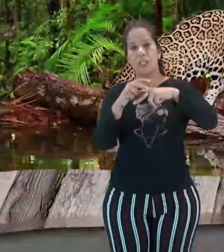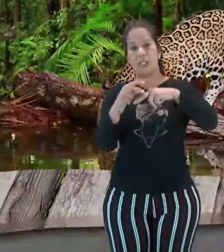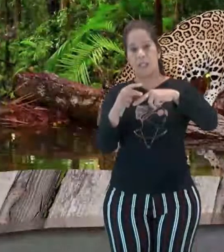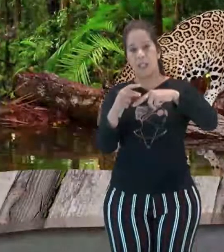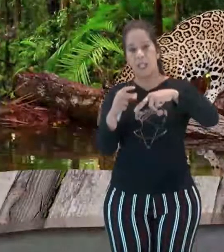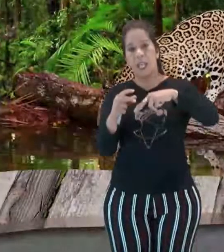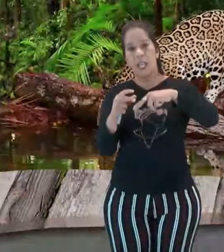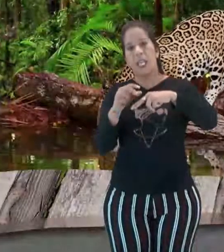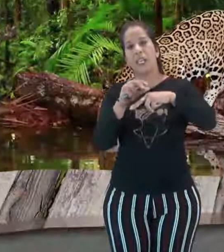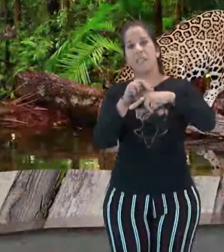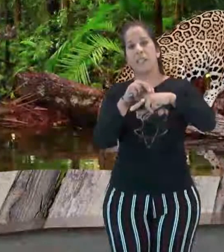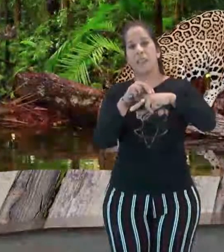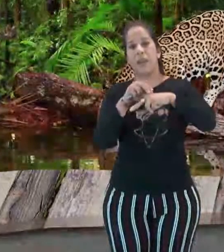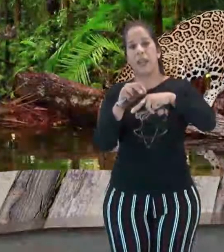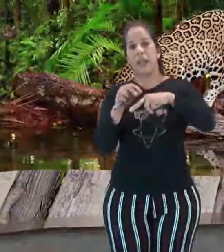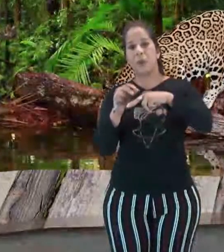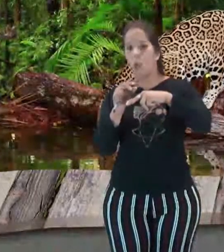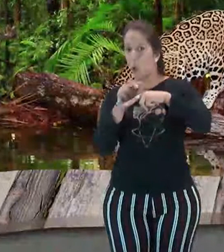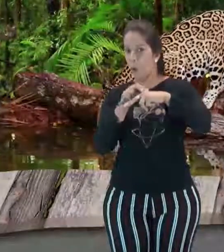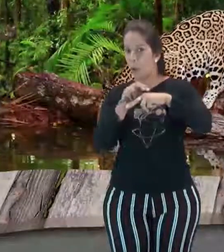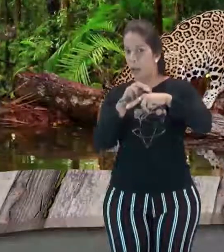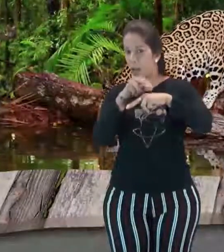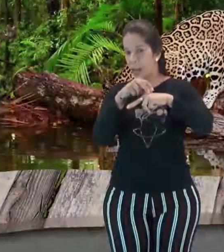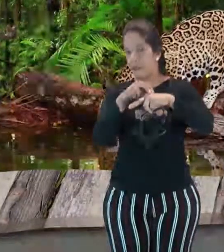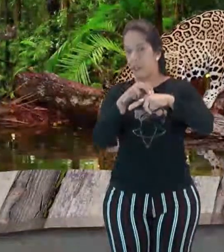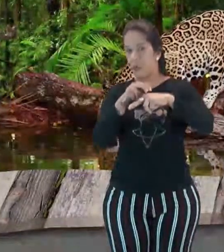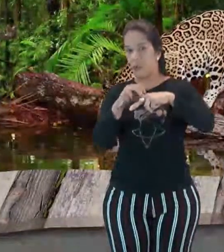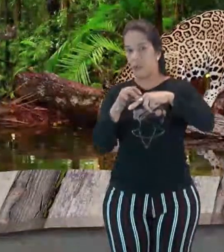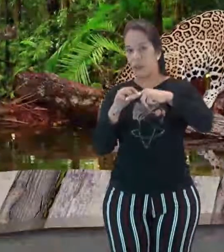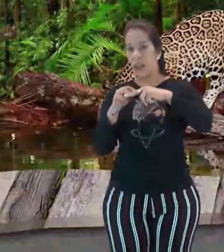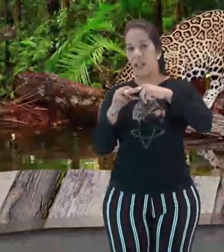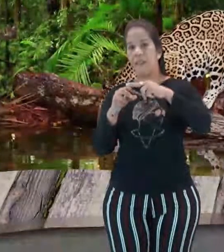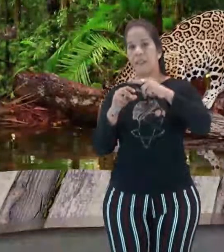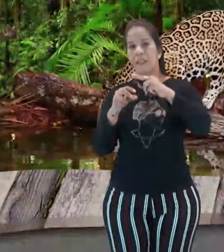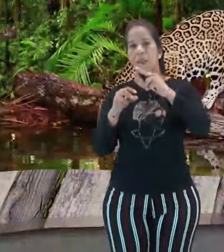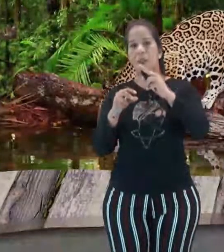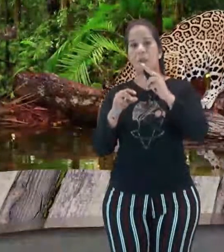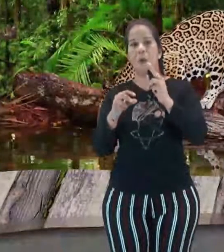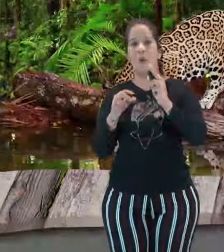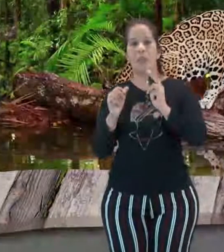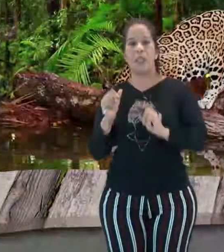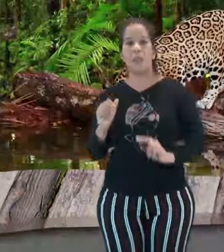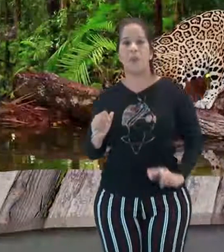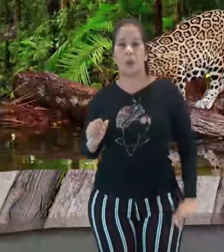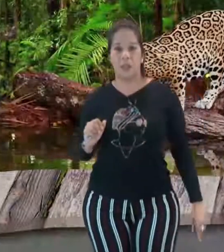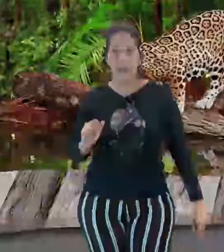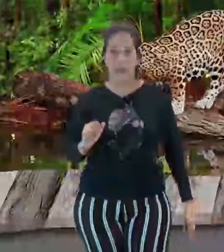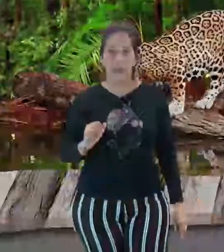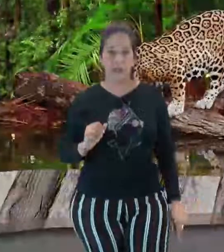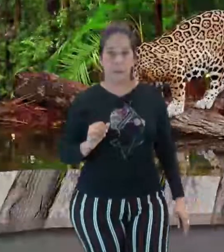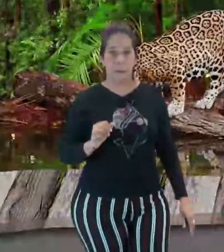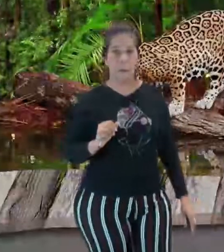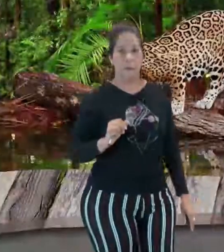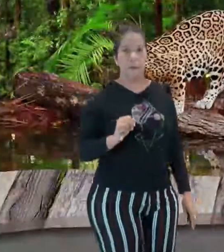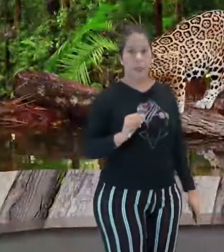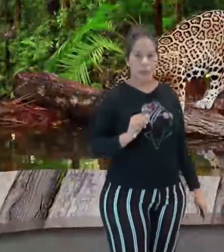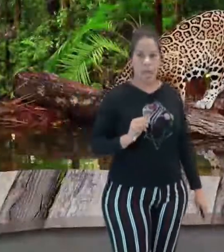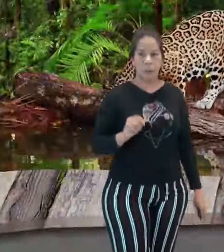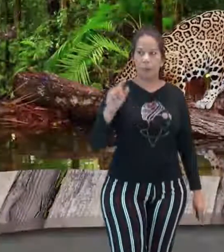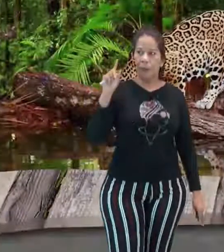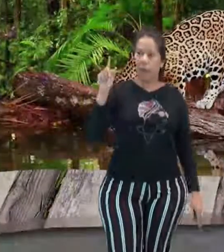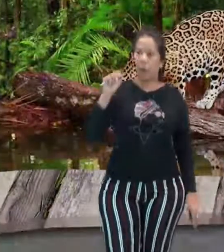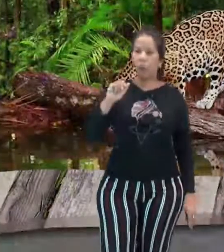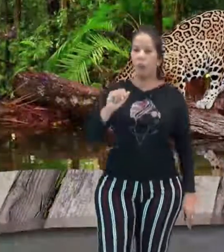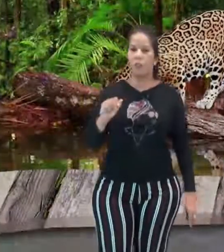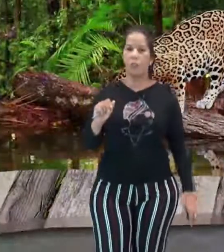de sangue, esse tecido erétil, o corpo cavernoso, vai fazer com que o homem tenha o processo de ereção,